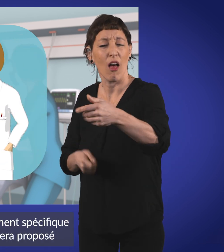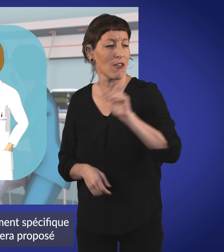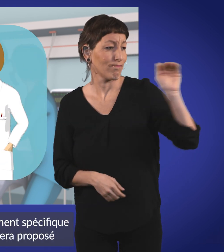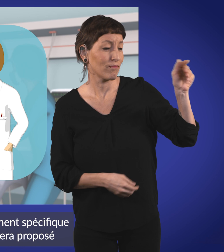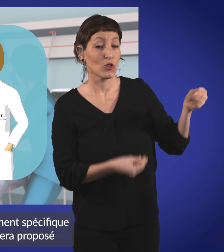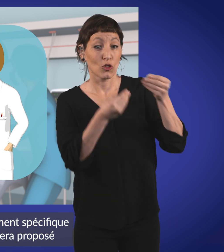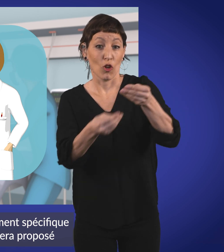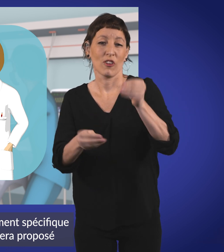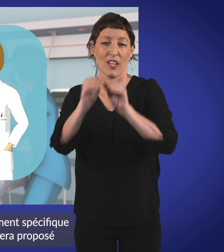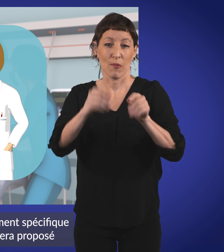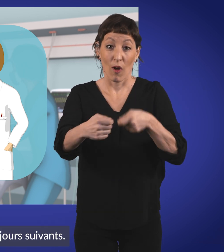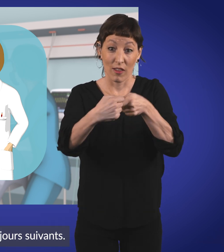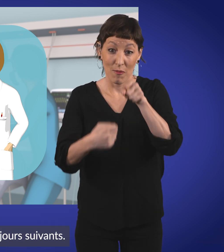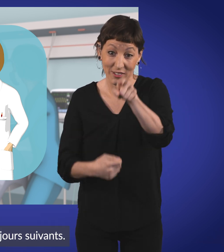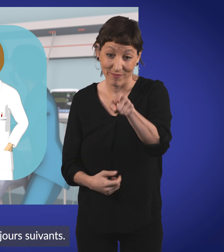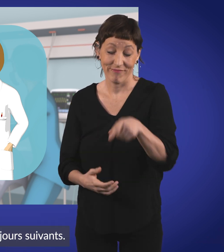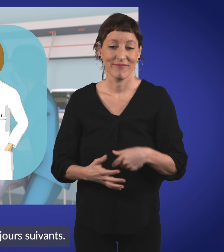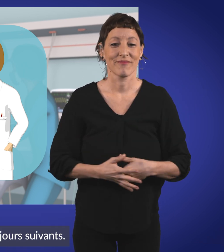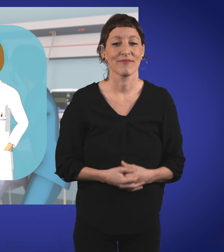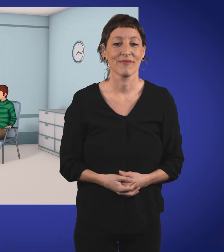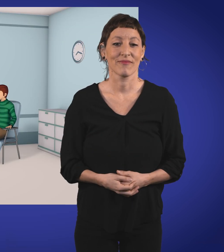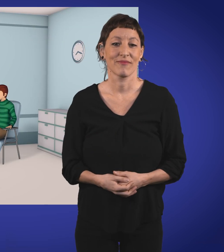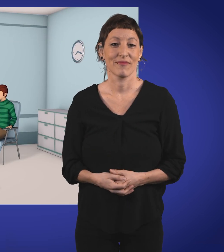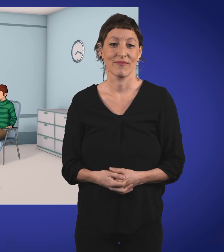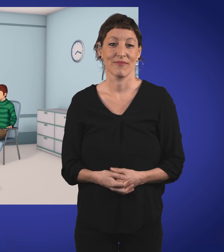traitement spécifique vous sera proposé dans les jours suivants.